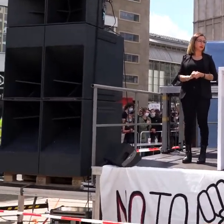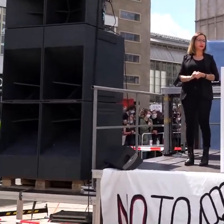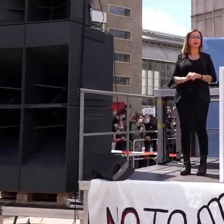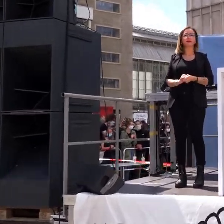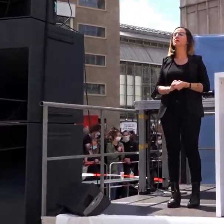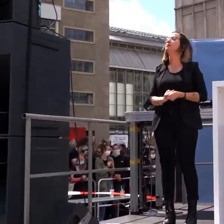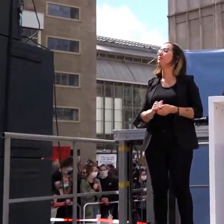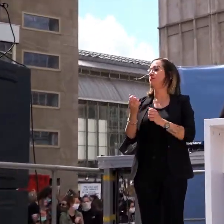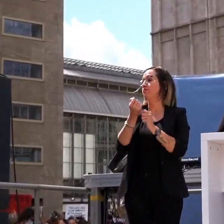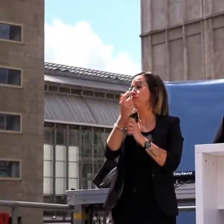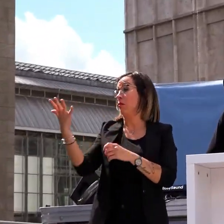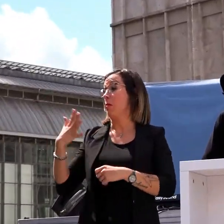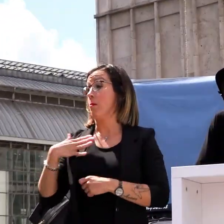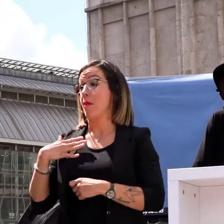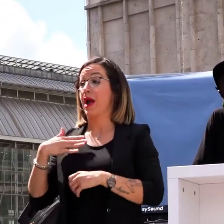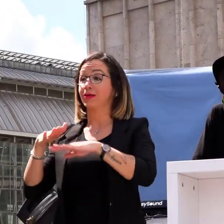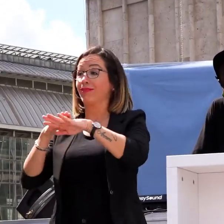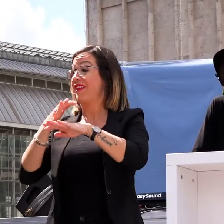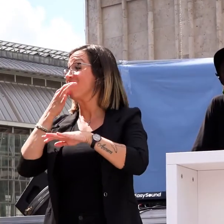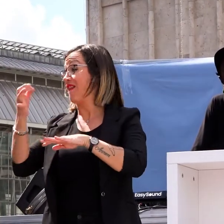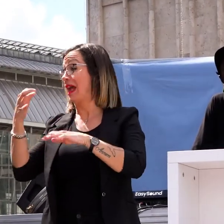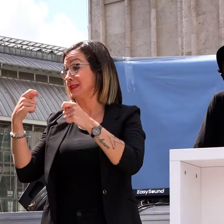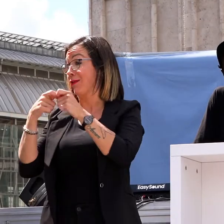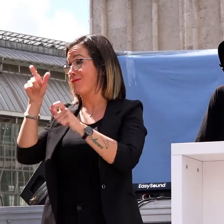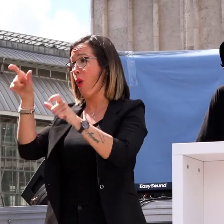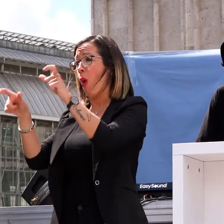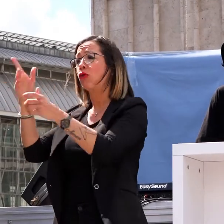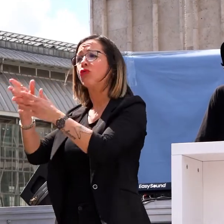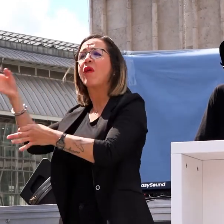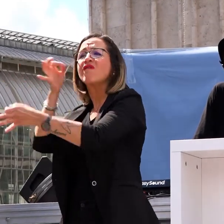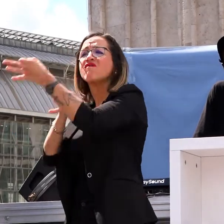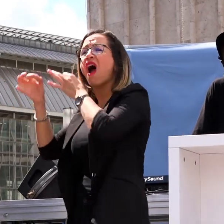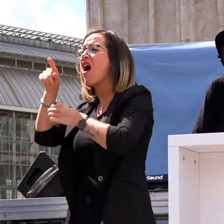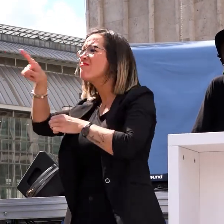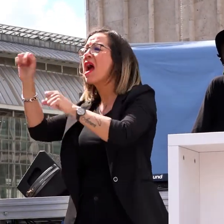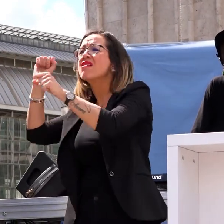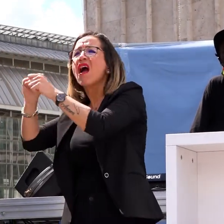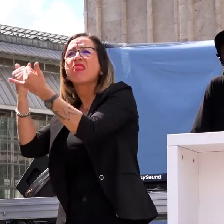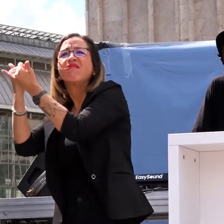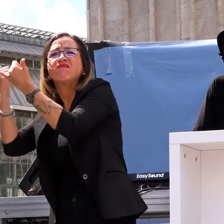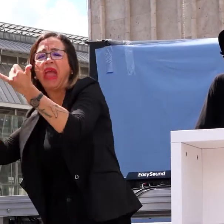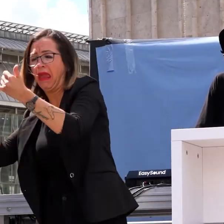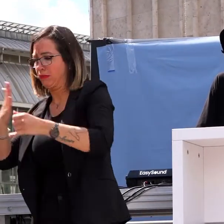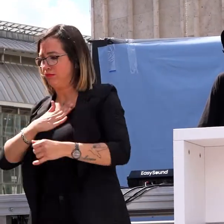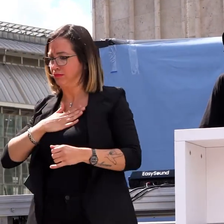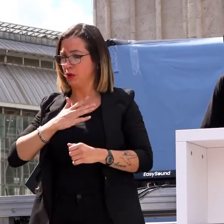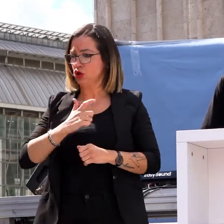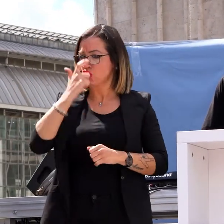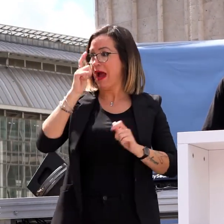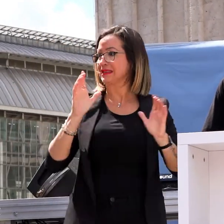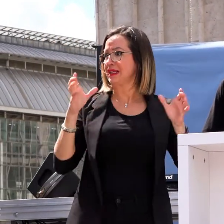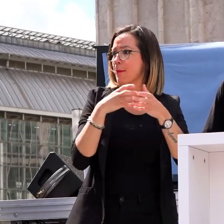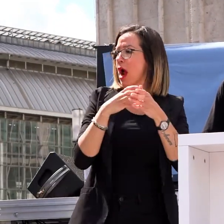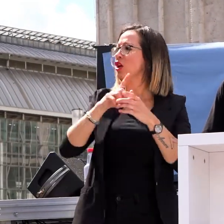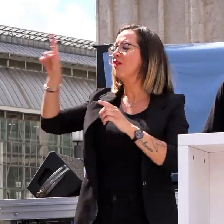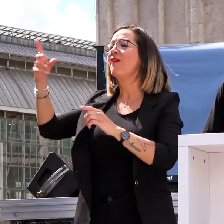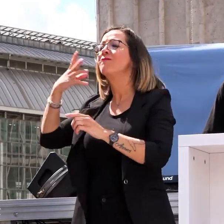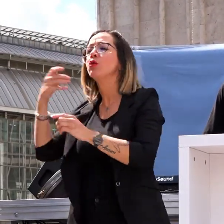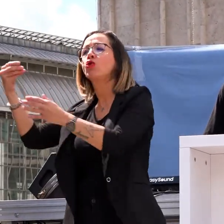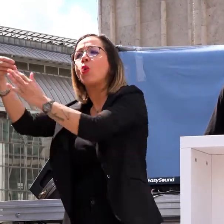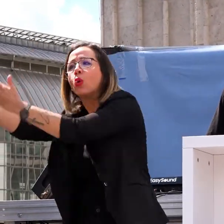Einige meiner weißen Freundinnen und Freunde haben mich gefragt, was sie tun können, um der schwarzen Gemeinschaft beim Kampf gegen den Rassismus